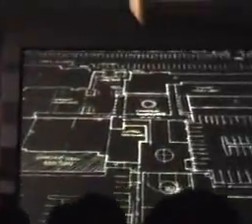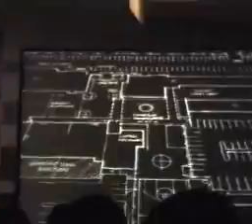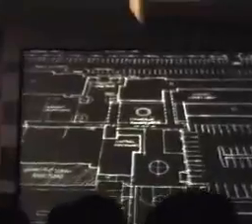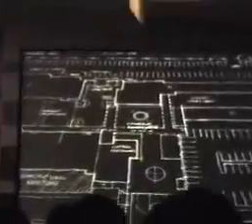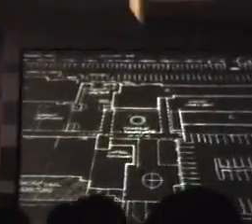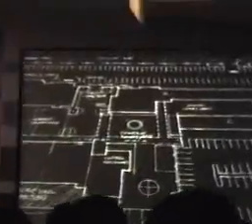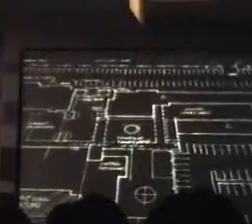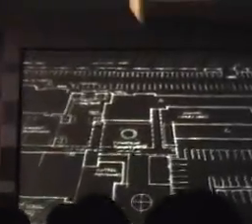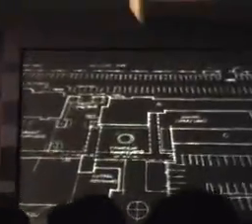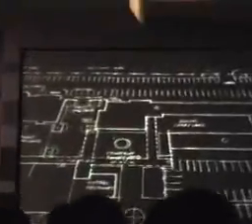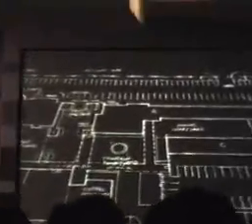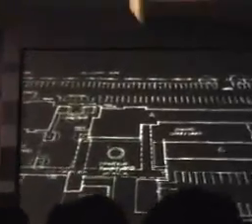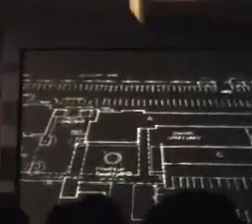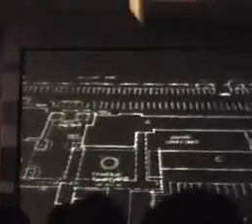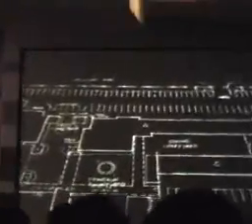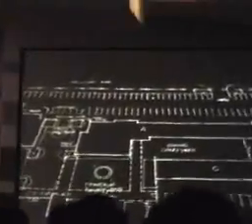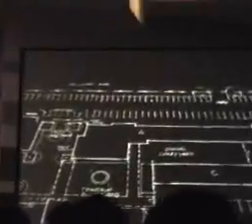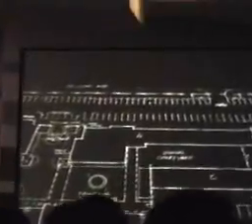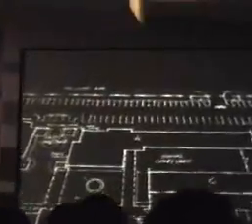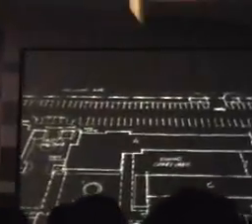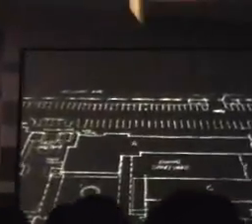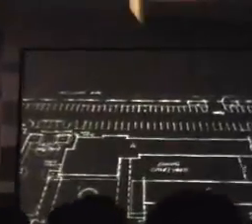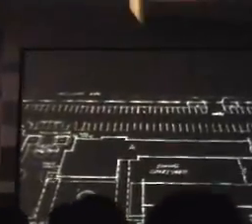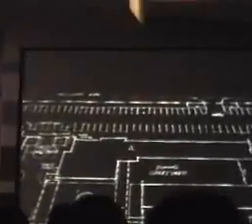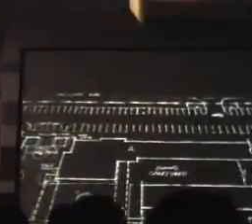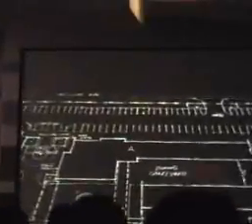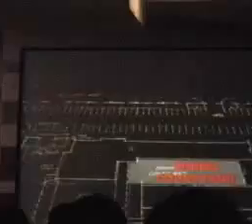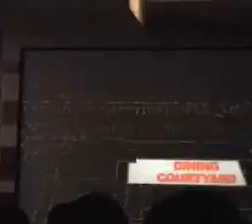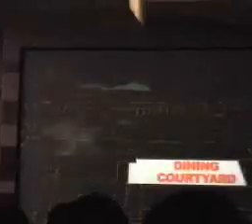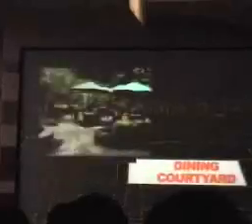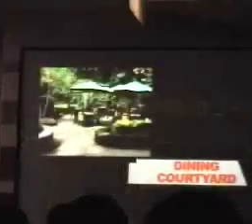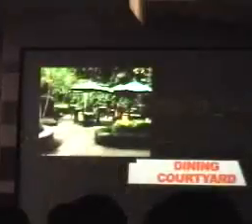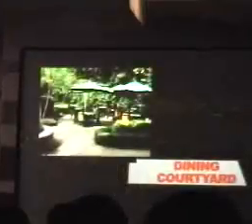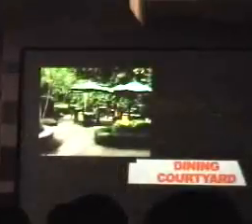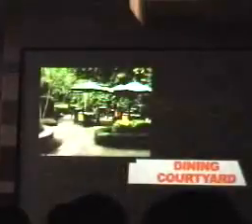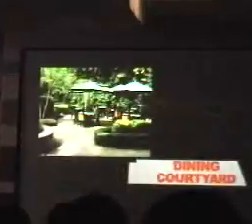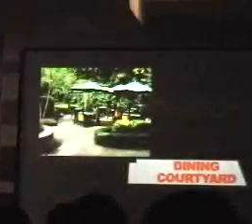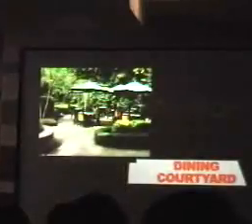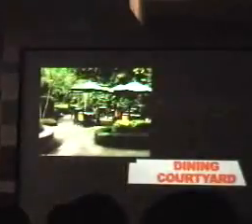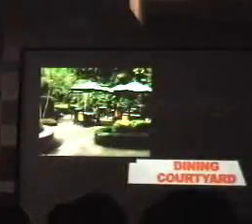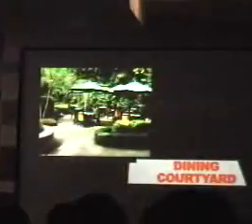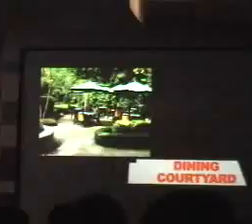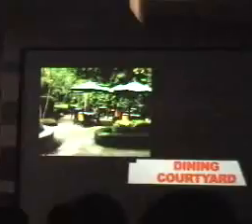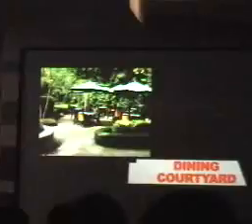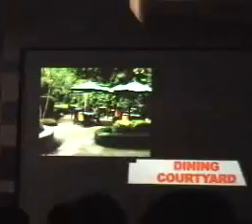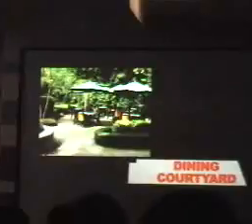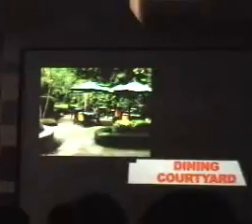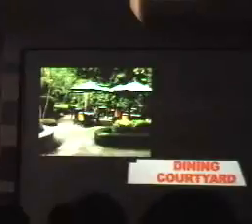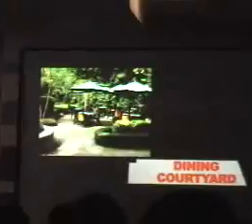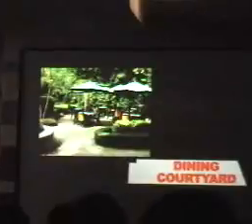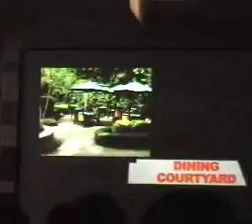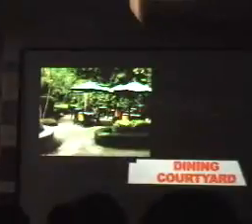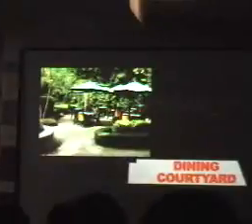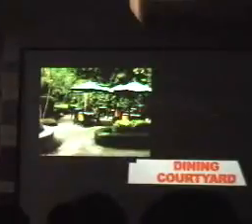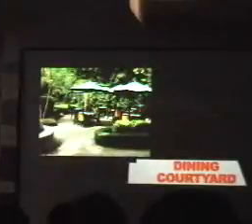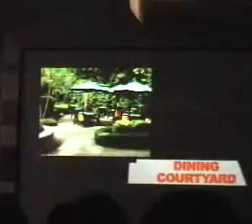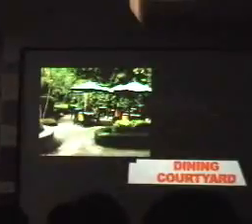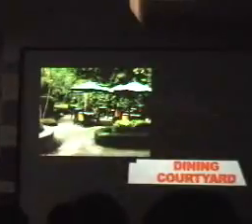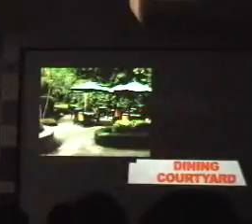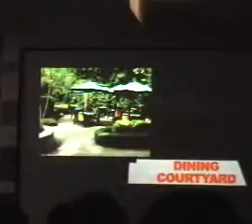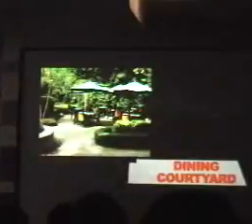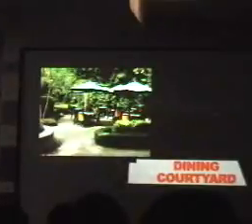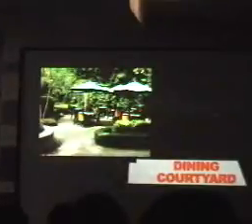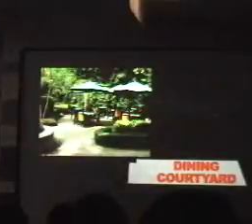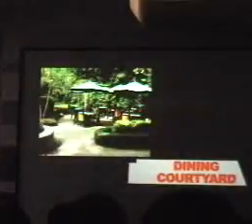다시 올라와 A 빌딩, C 빌딩 사이로 가보면은 다이닝 콜트야드, C 빌딩이